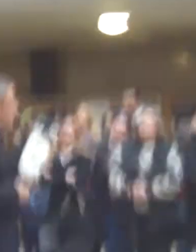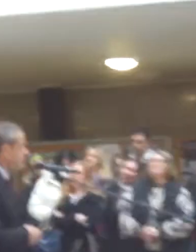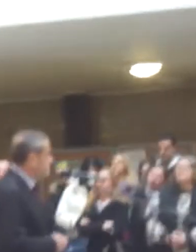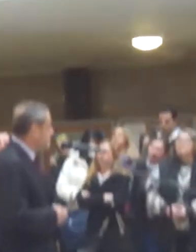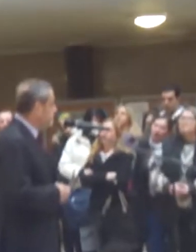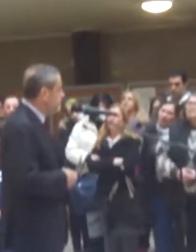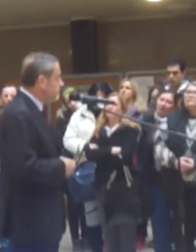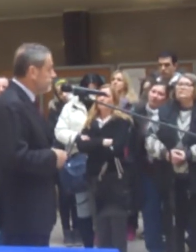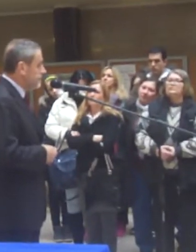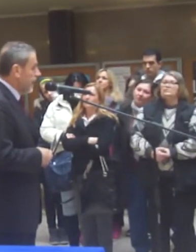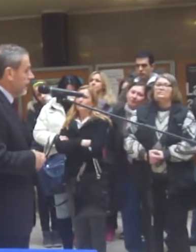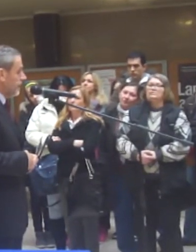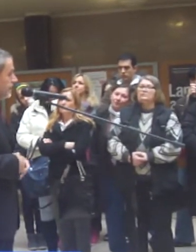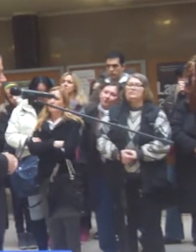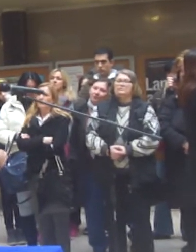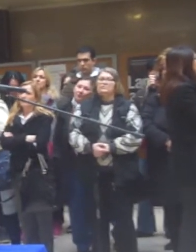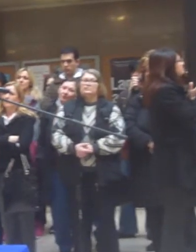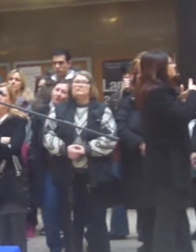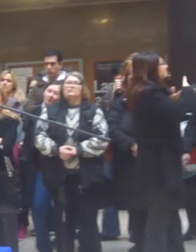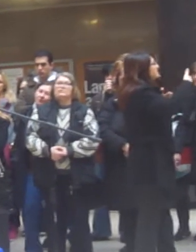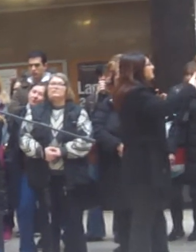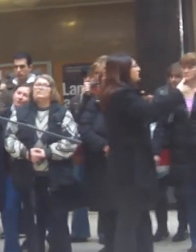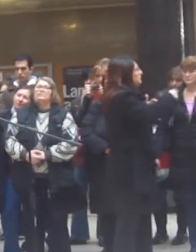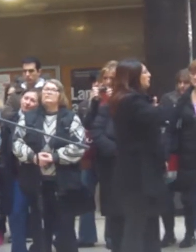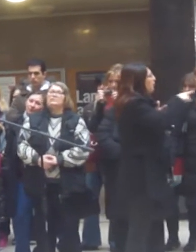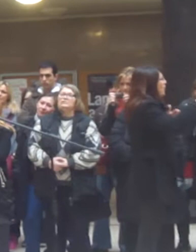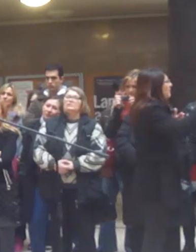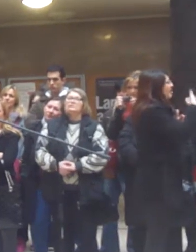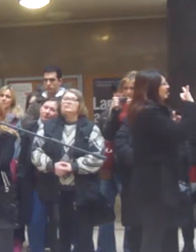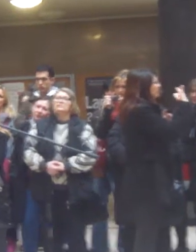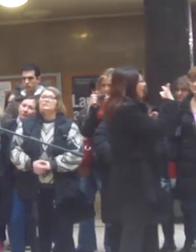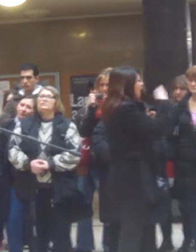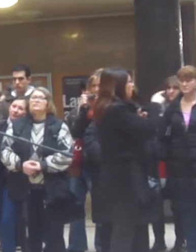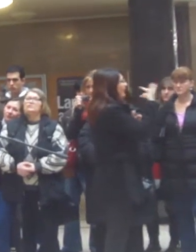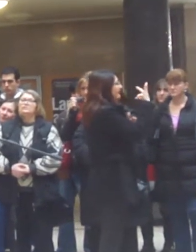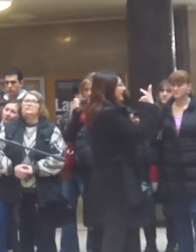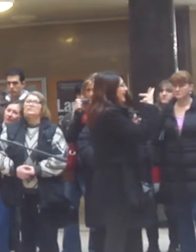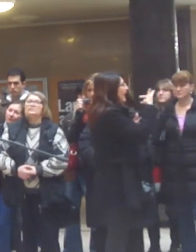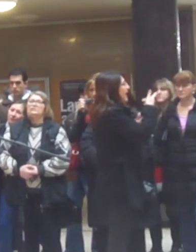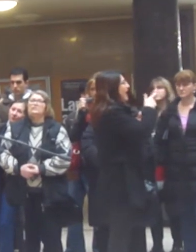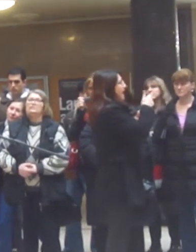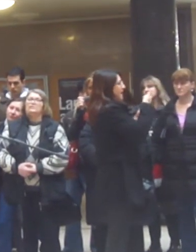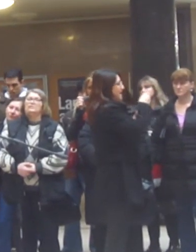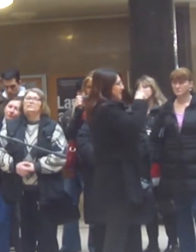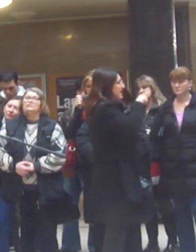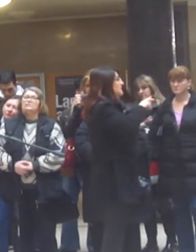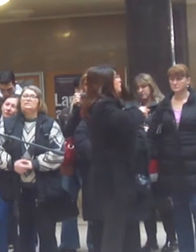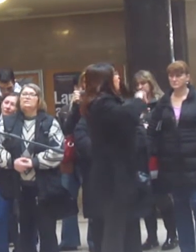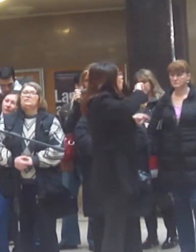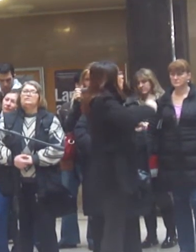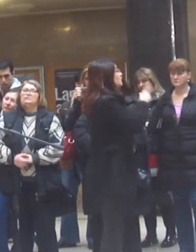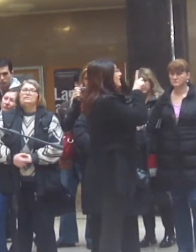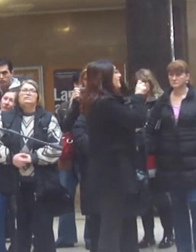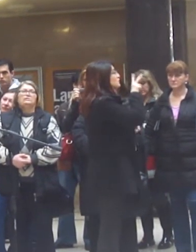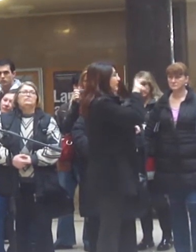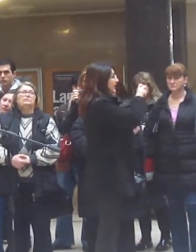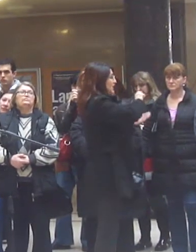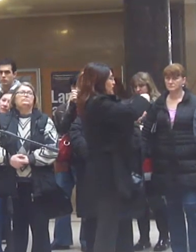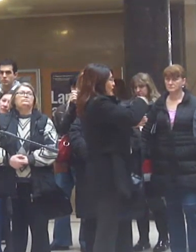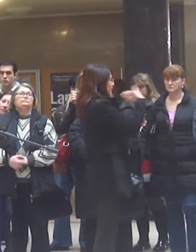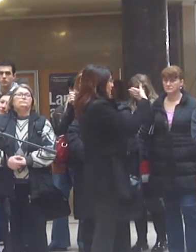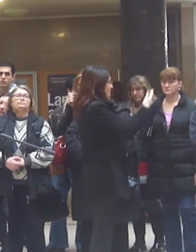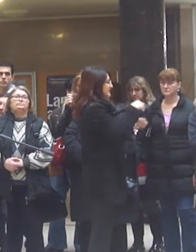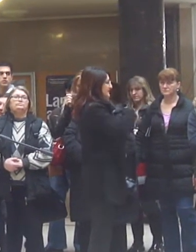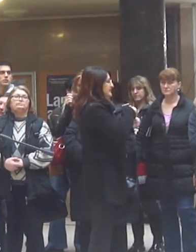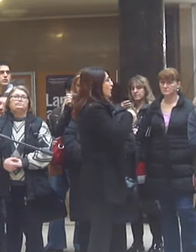za najkasnije 2,5-3 mjeseca podijeliti 200 stanova još ljudima koji su u